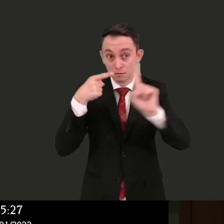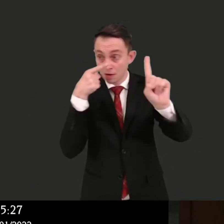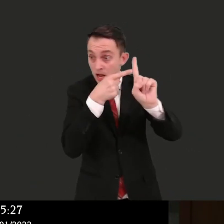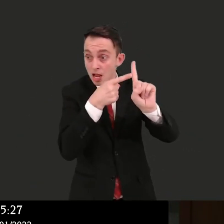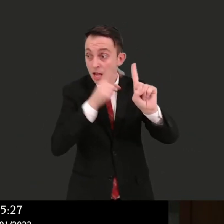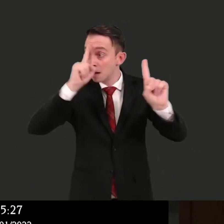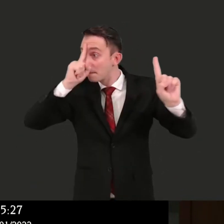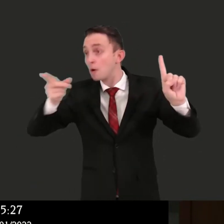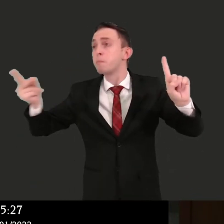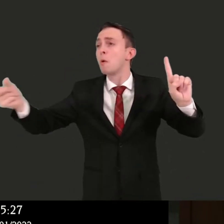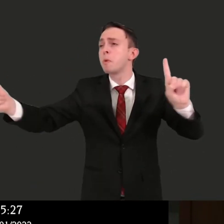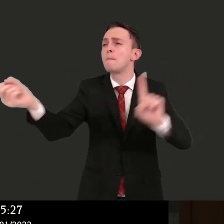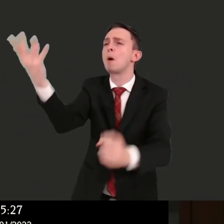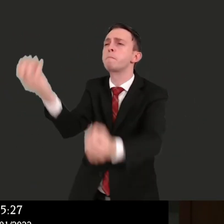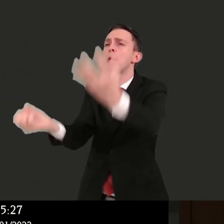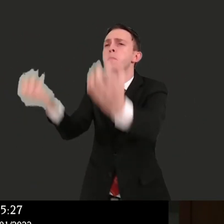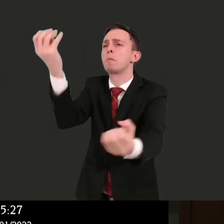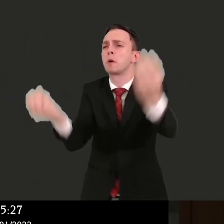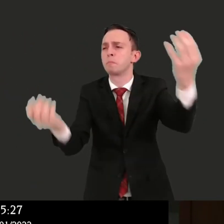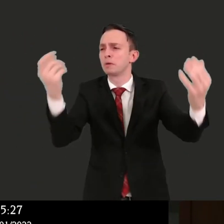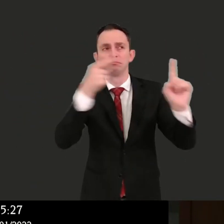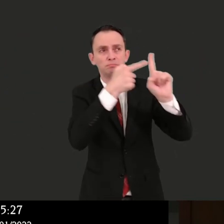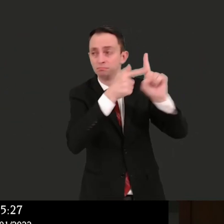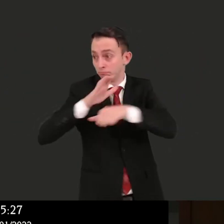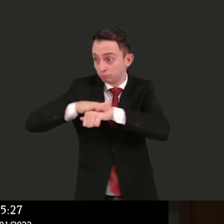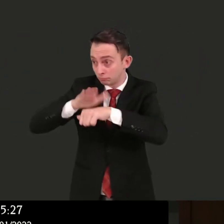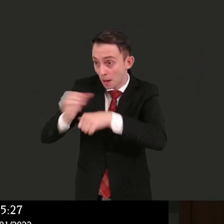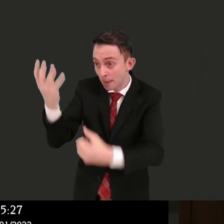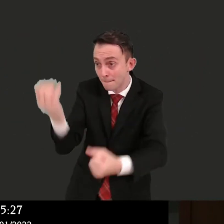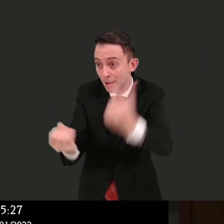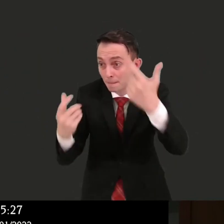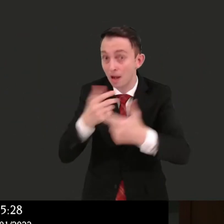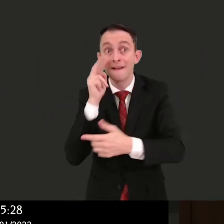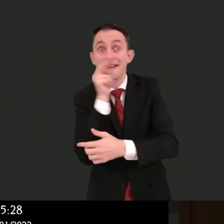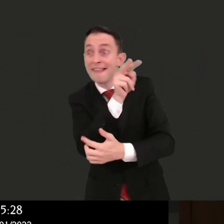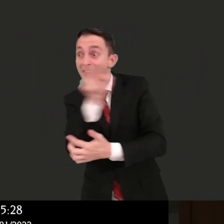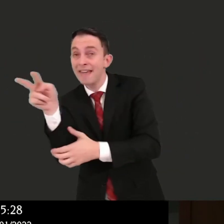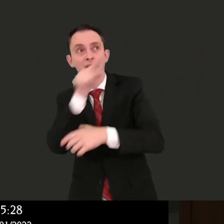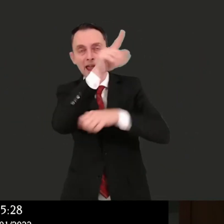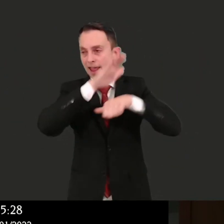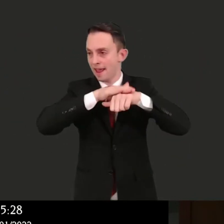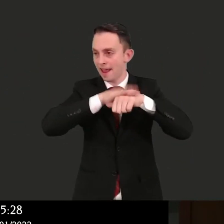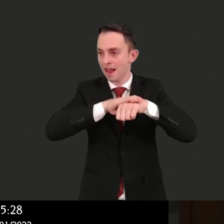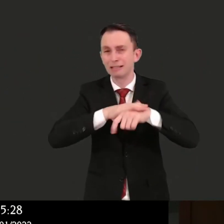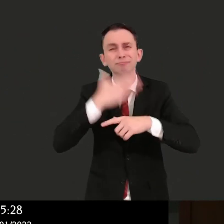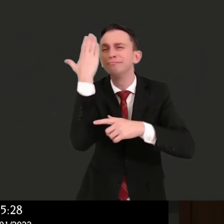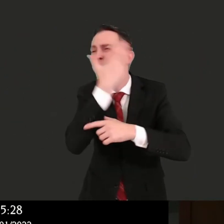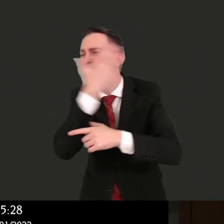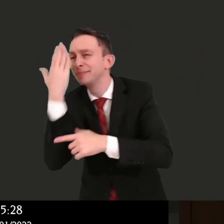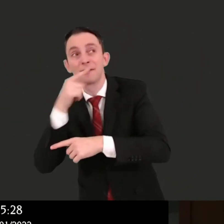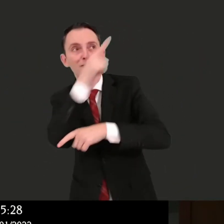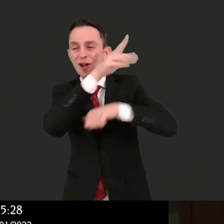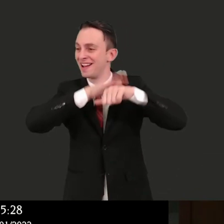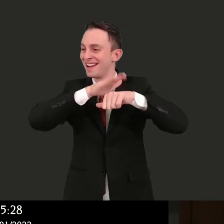as coisas que há nos céus e na terra, visíveis e invisíveis, sejam tronos, sejam dominações,